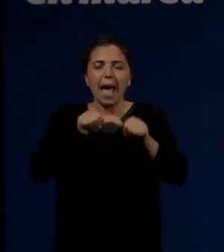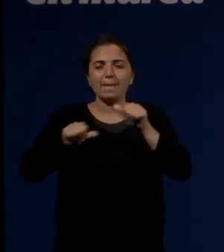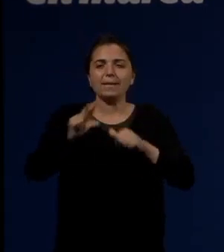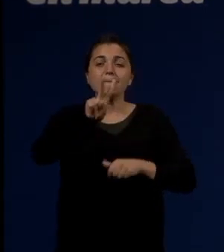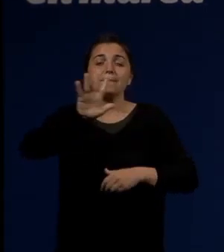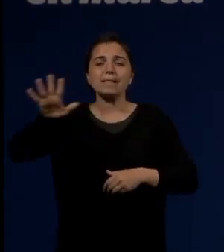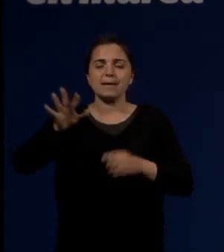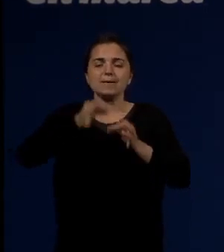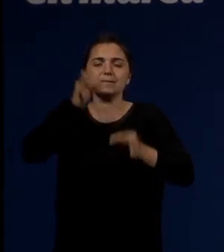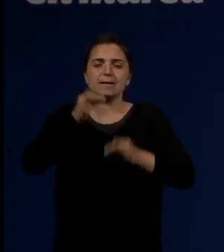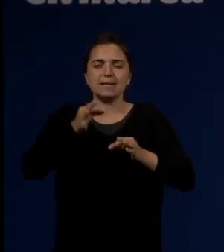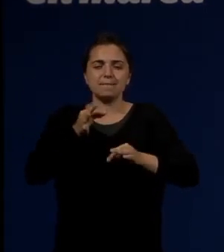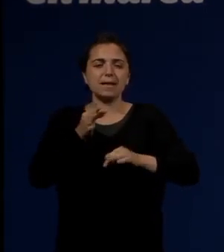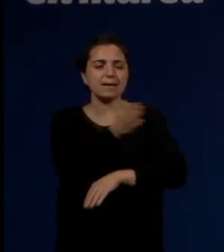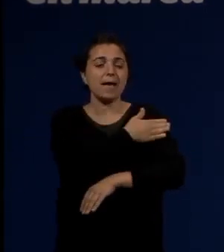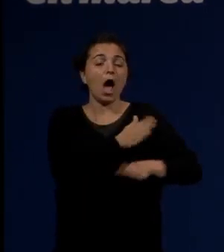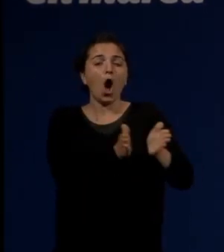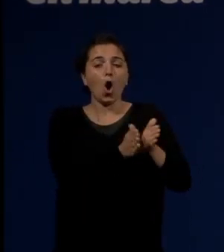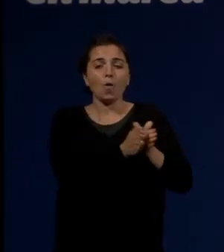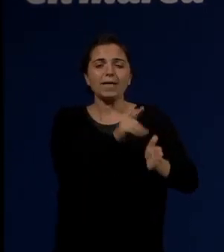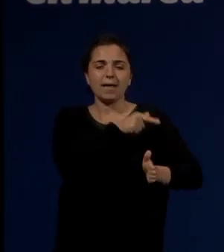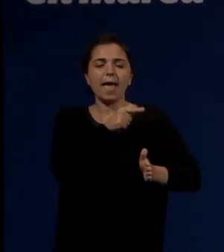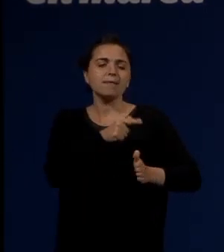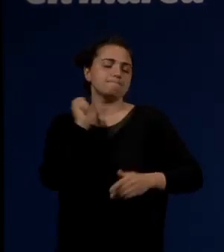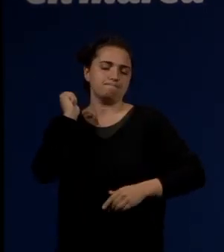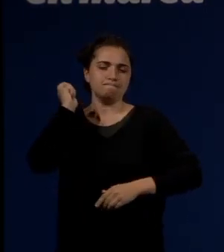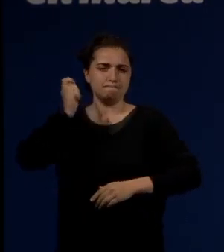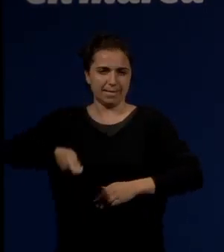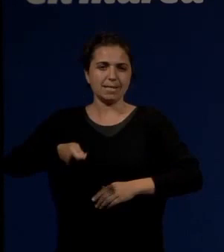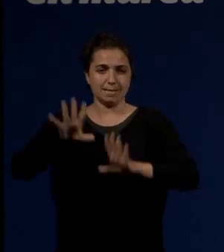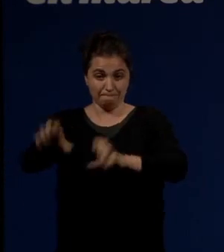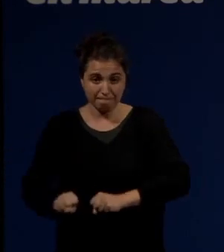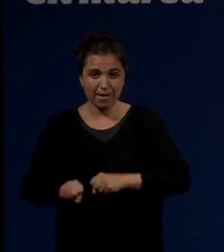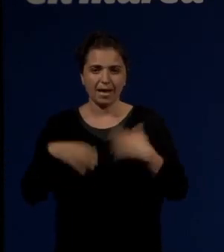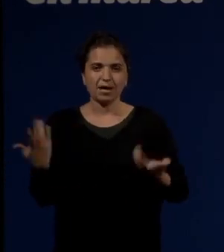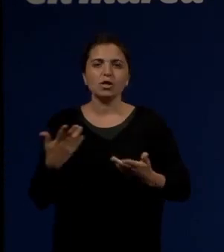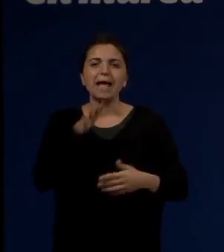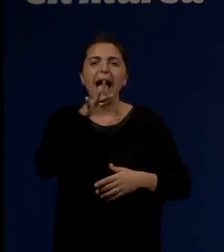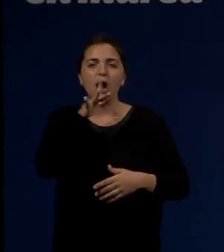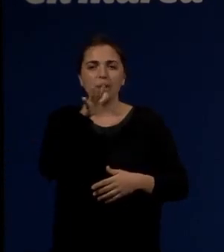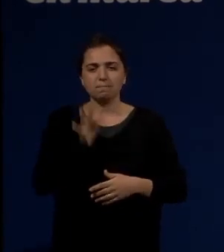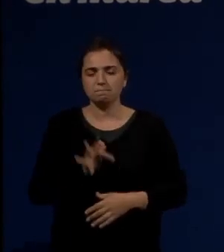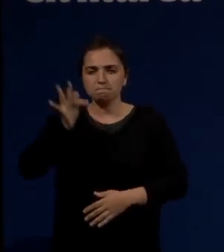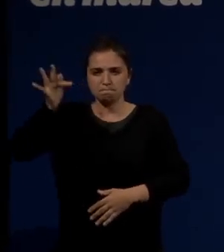miña izquierda vai liderar un proxecto de país. Así que, sen nada máis, deixo vos con Yolanda.